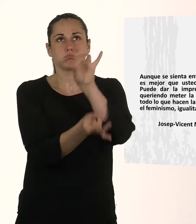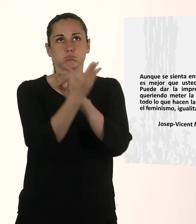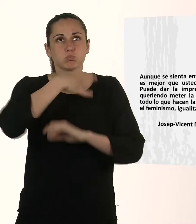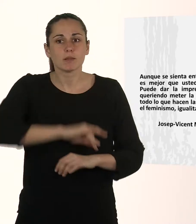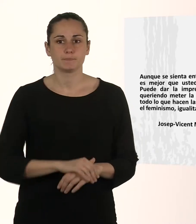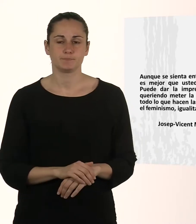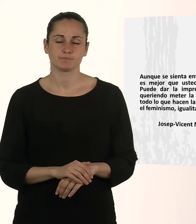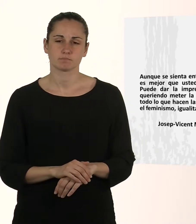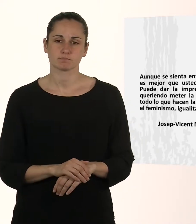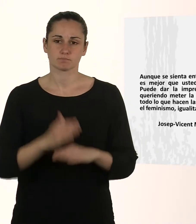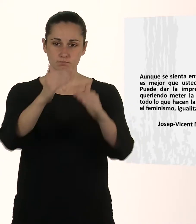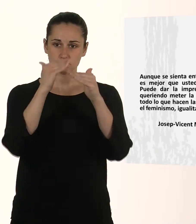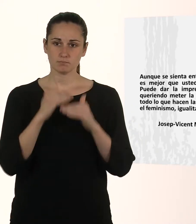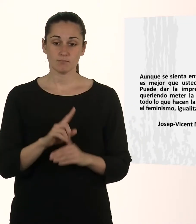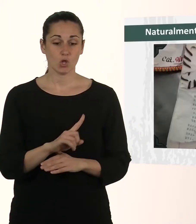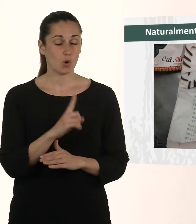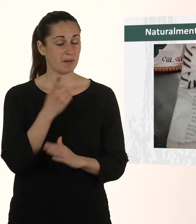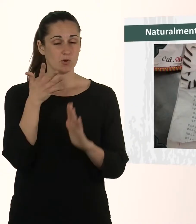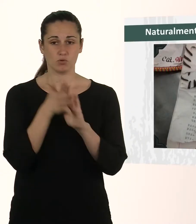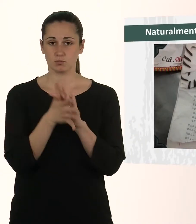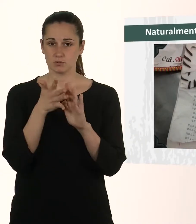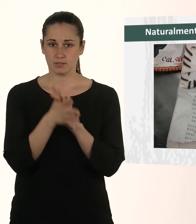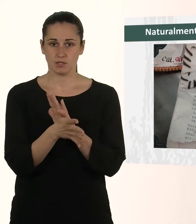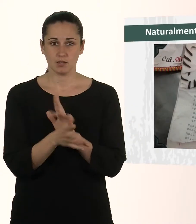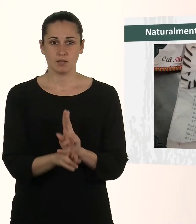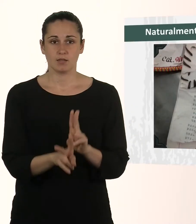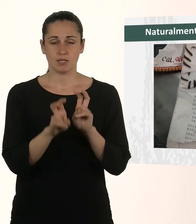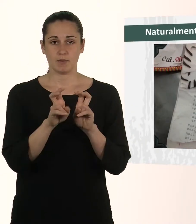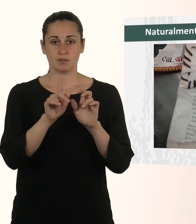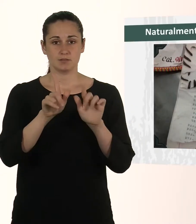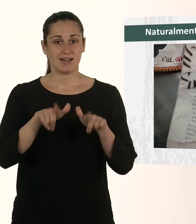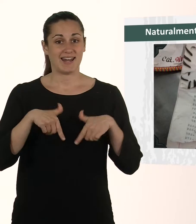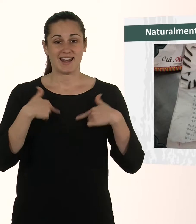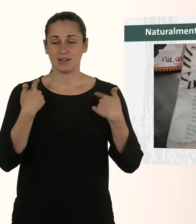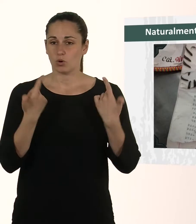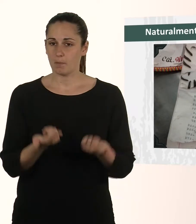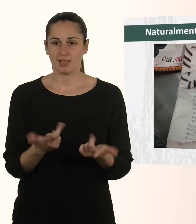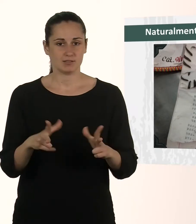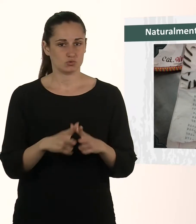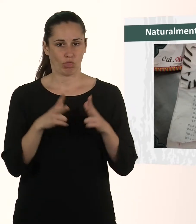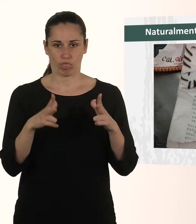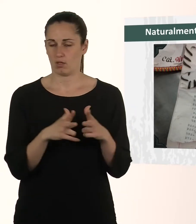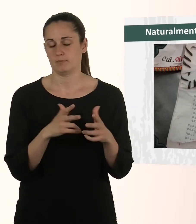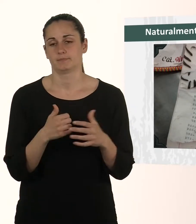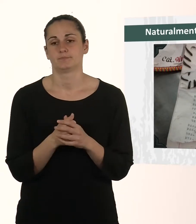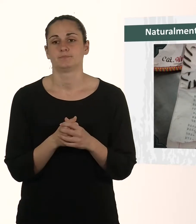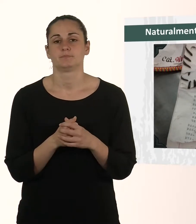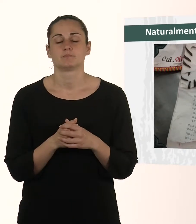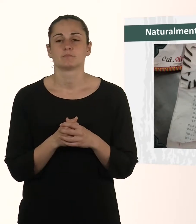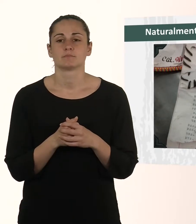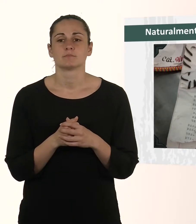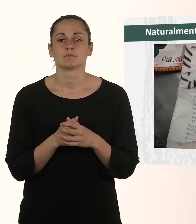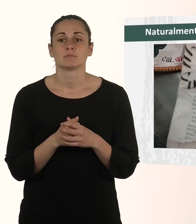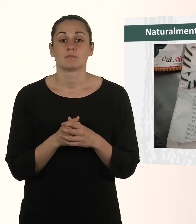El primer abordaje que voy a hacer es el de naturalmente social. Para él esto era fundamental. No